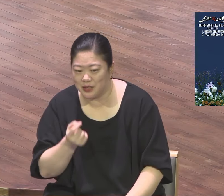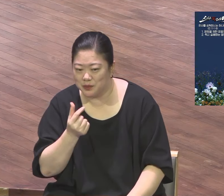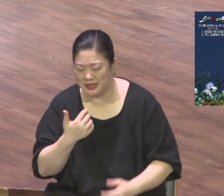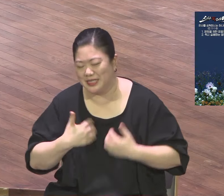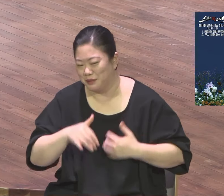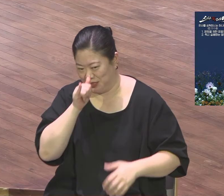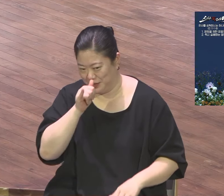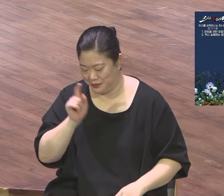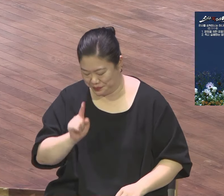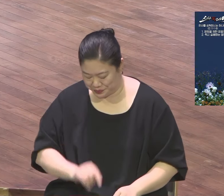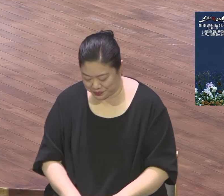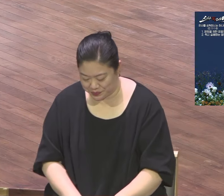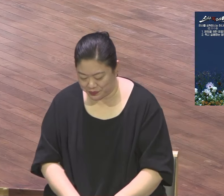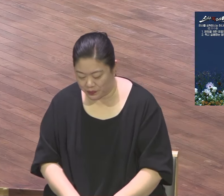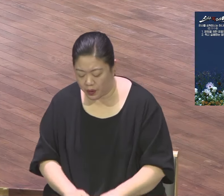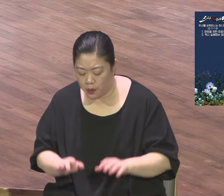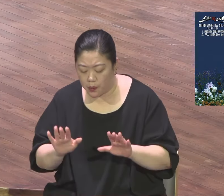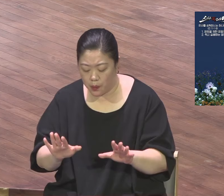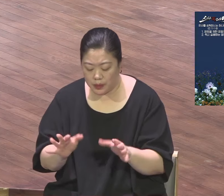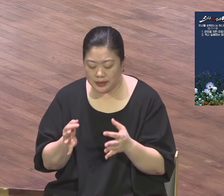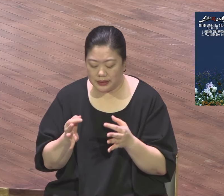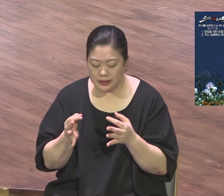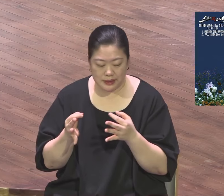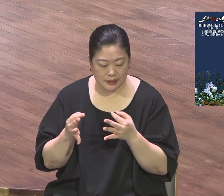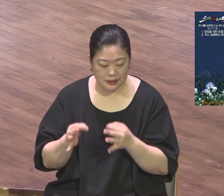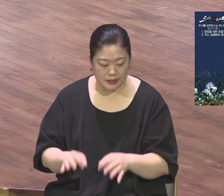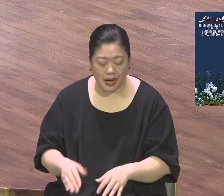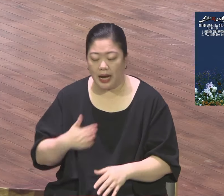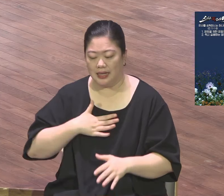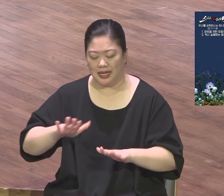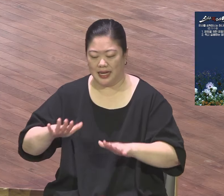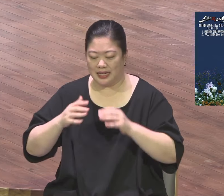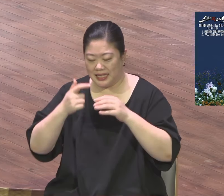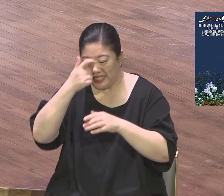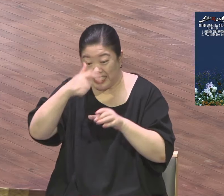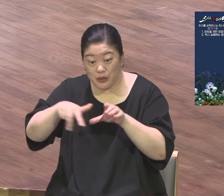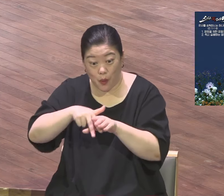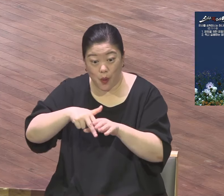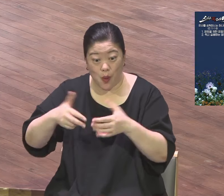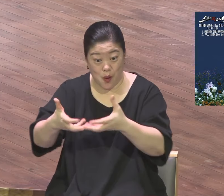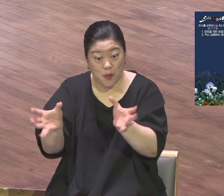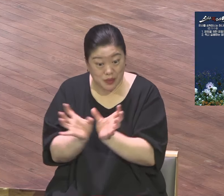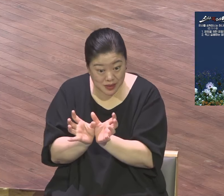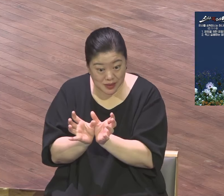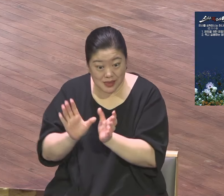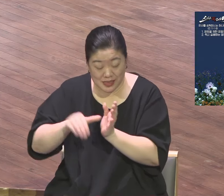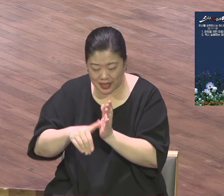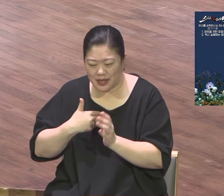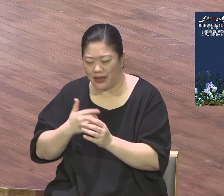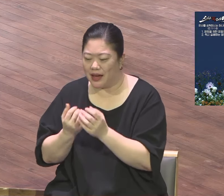부분들에게 오늘 금요일 날 우리 교회는 금요일마다 축제다.